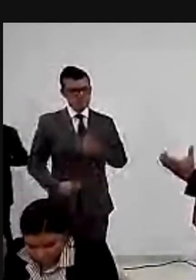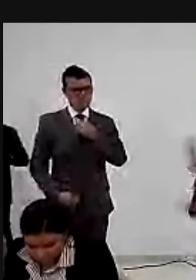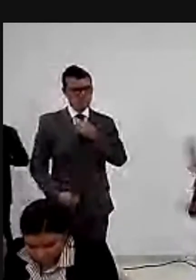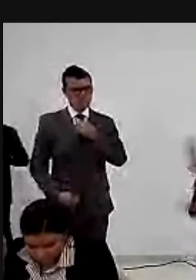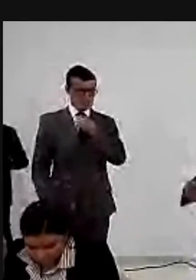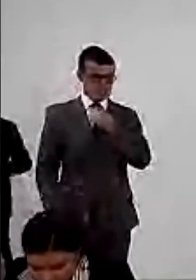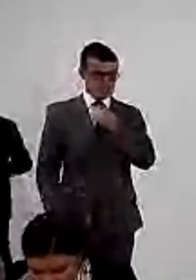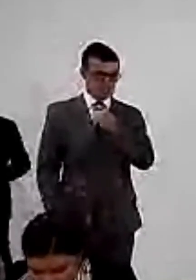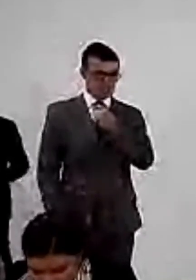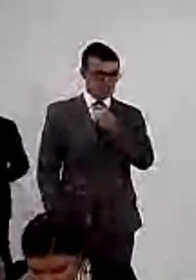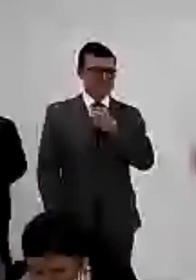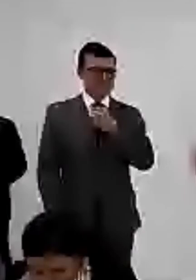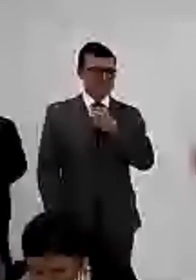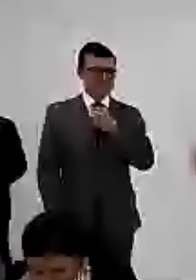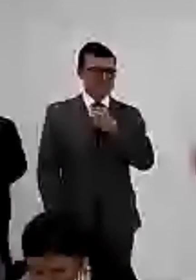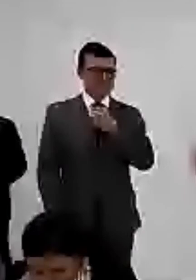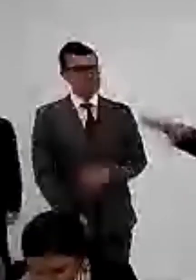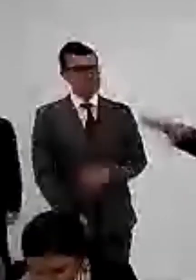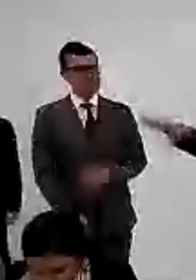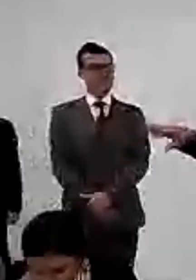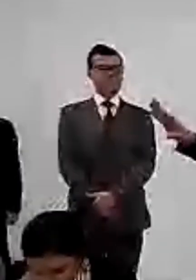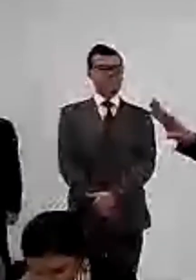por qué